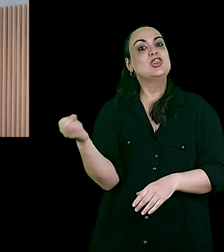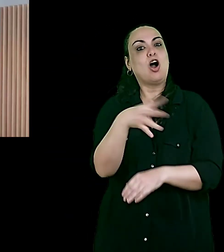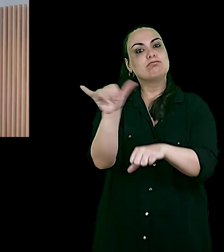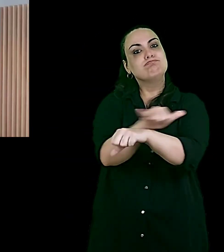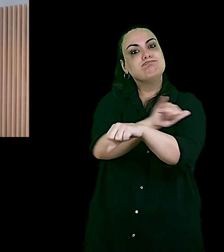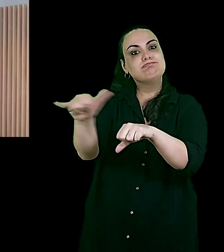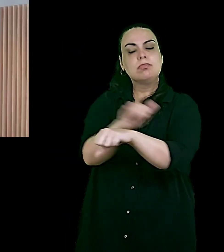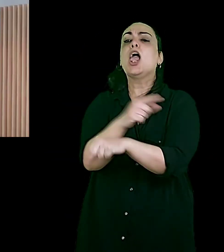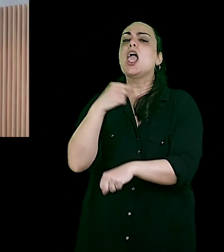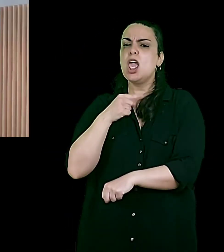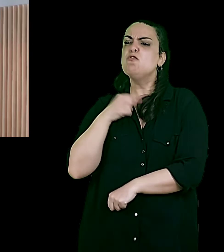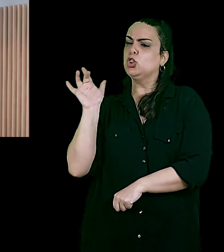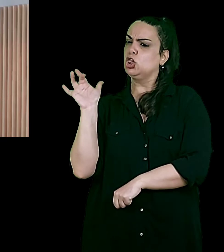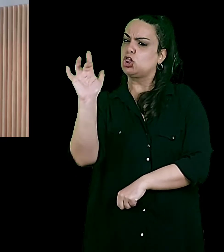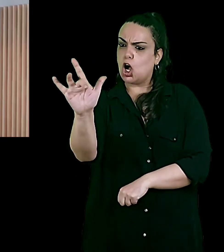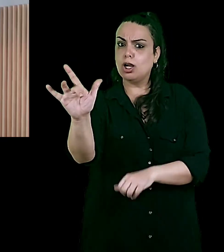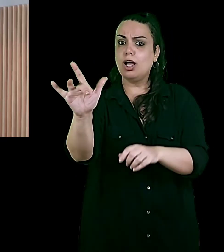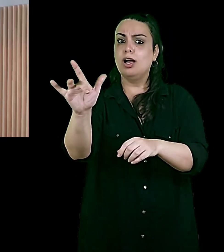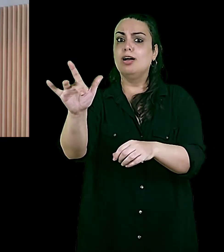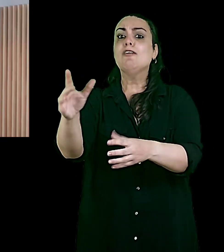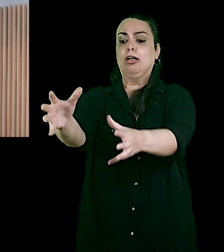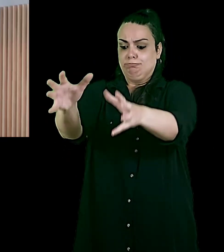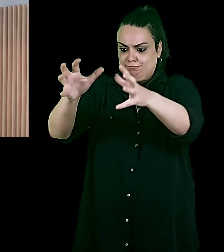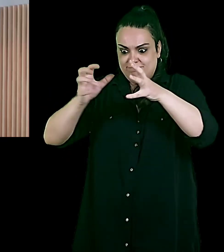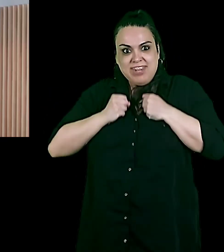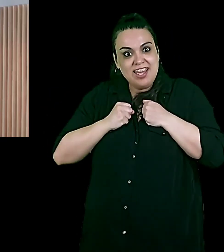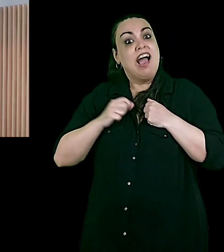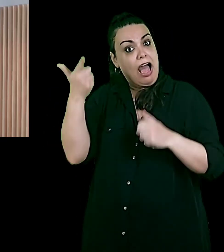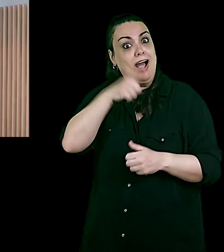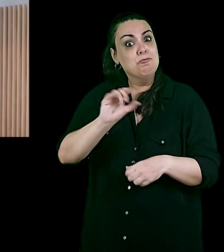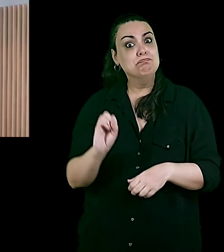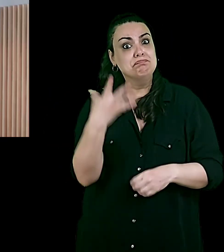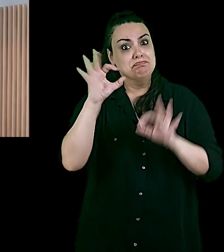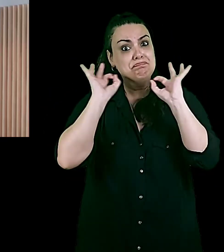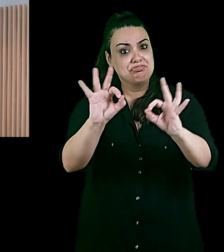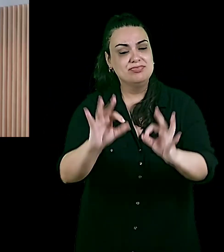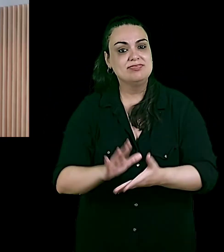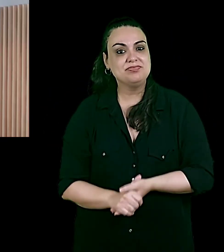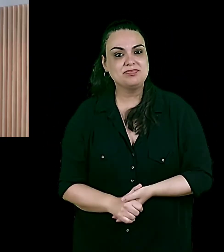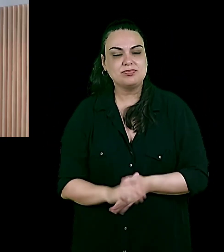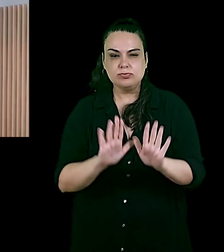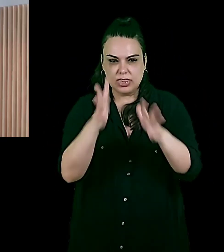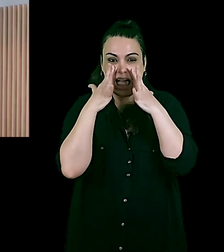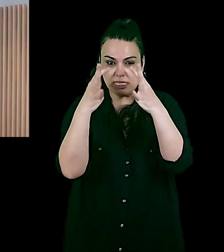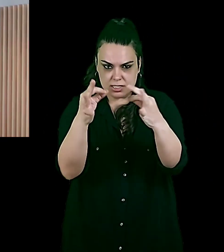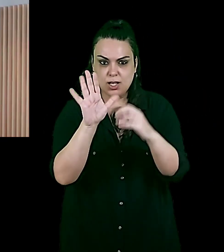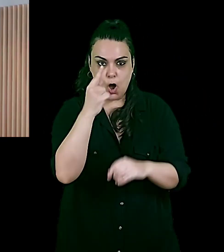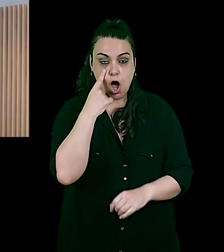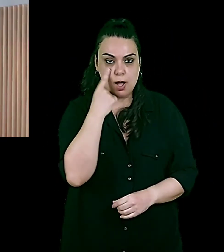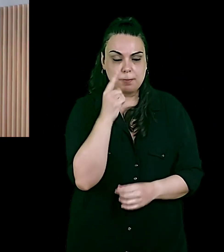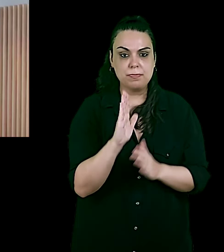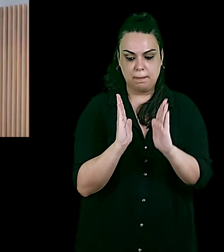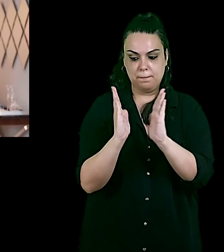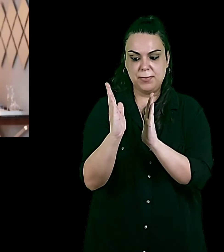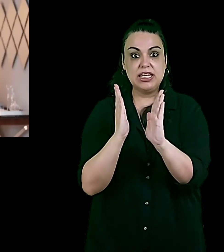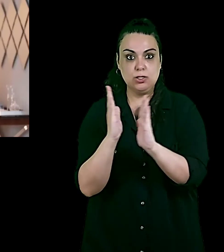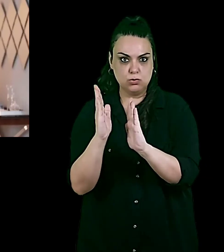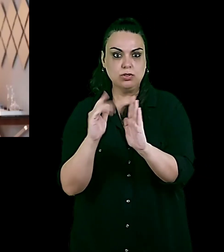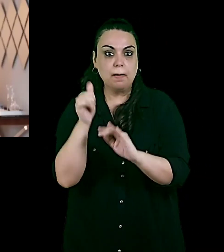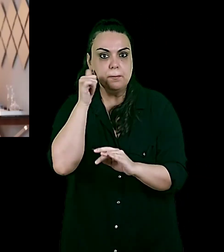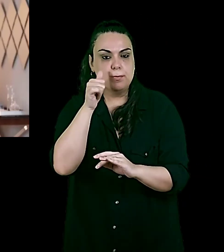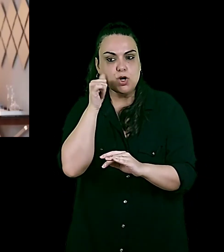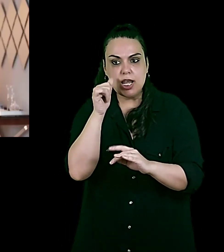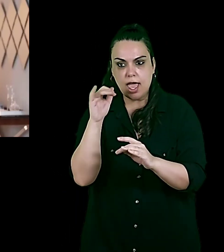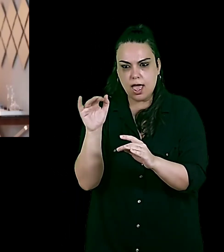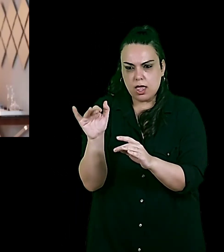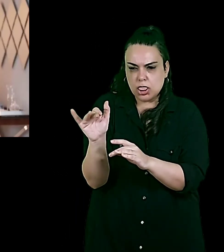Então, eu vou tocar e eu vou receber. E foi o que aconteceu. Agora, preste atenção. Depois desse período que